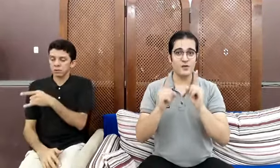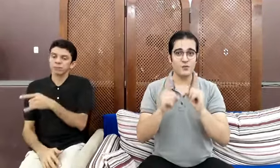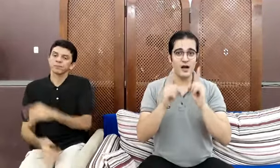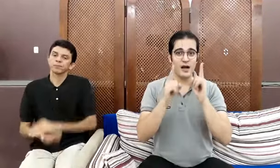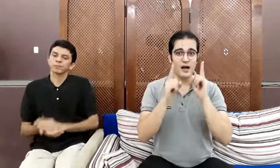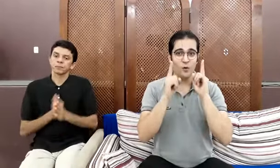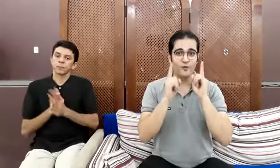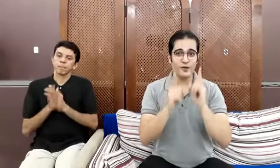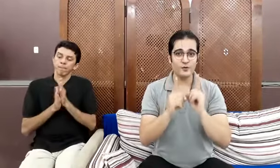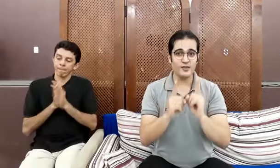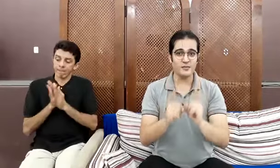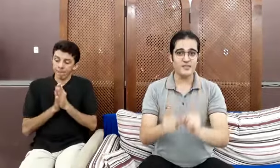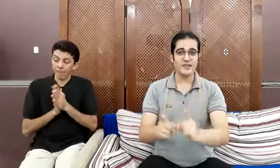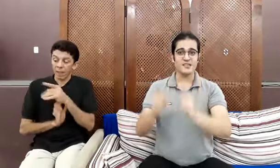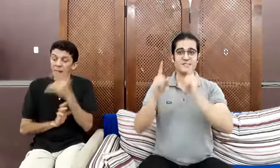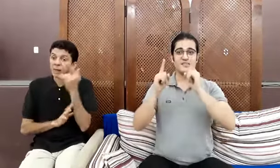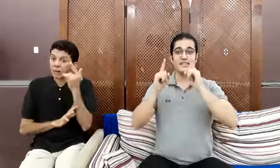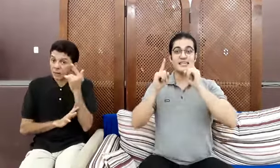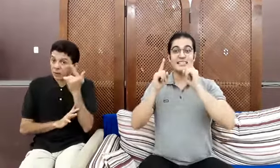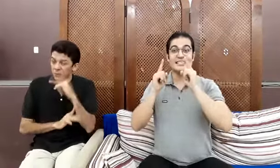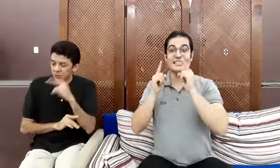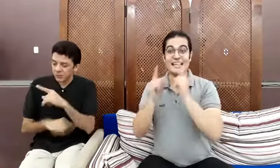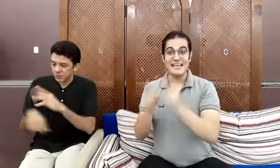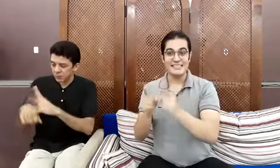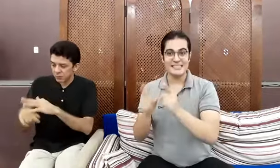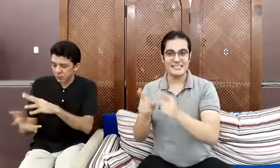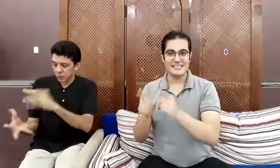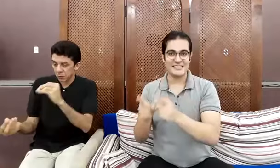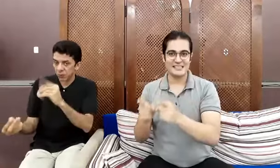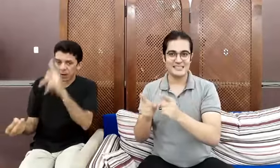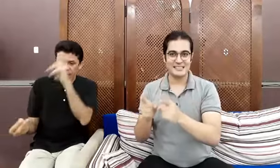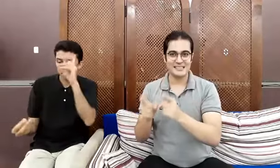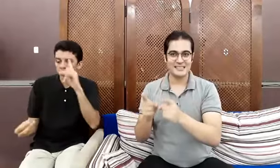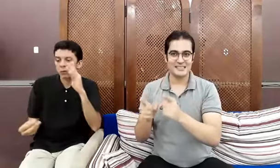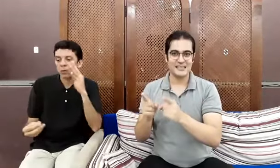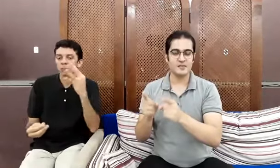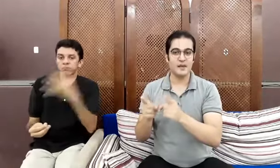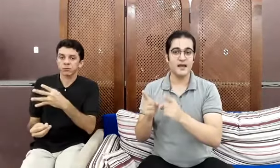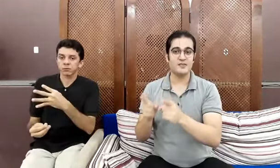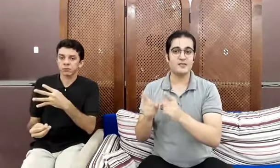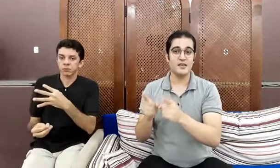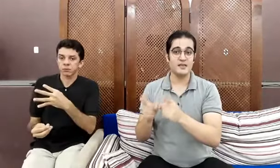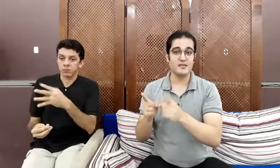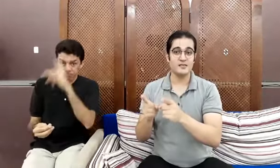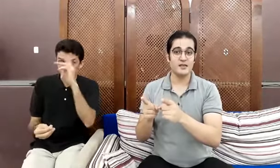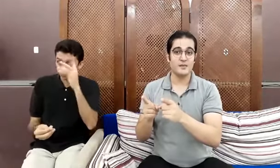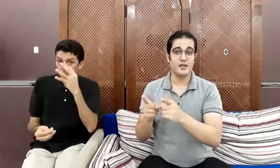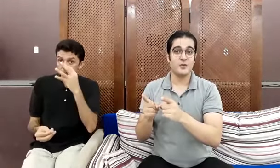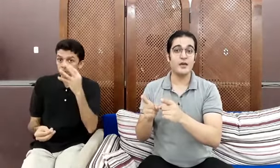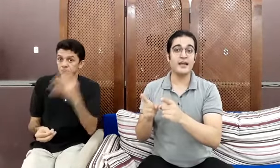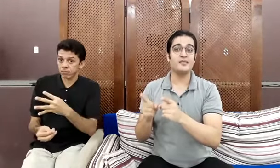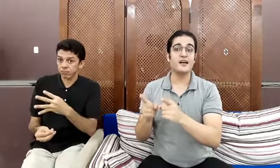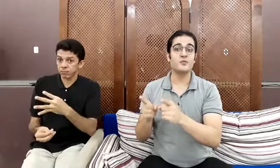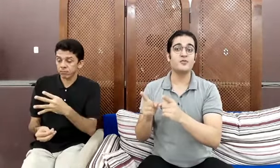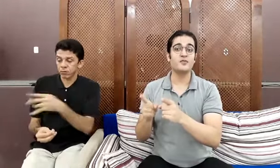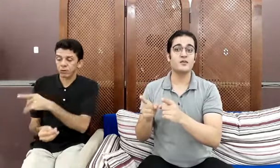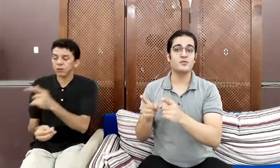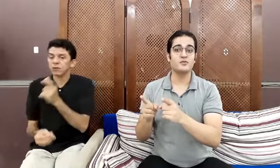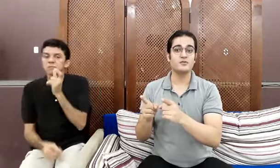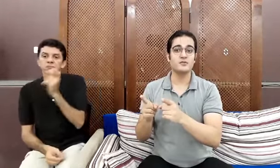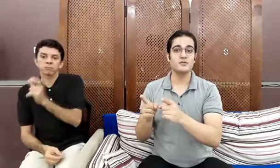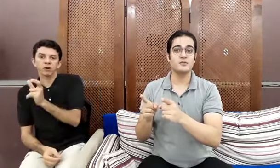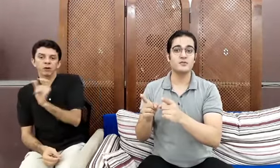darão ouvidos às mensagens deles, as palavras deles. E o que é que eles acabam